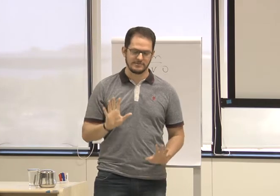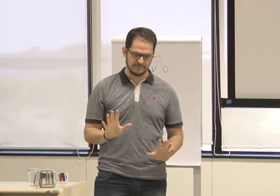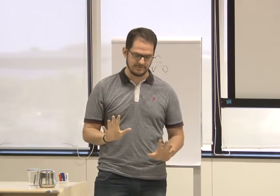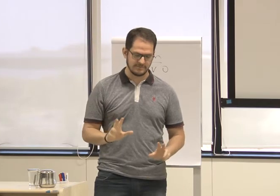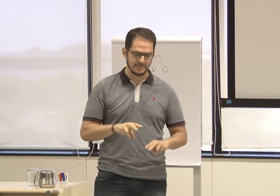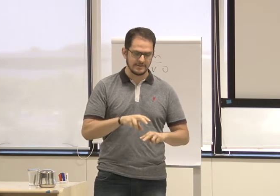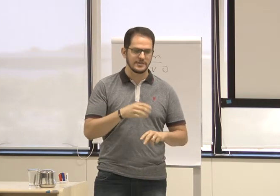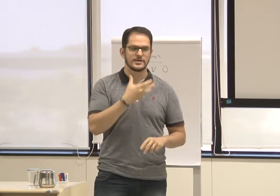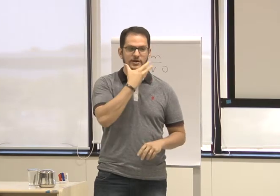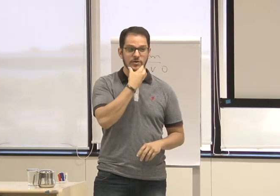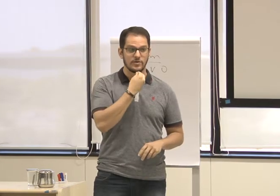Não, ontem não.